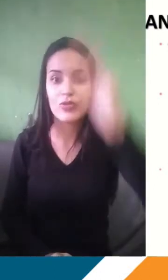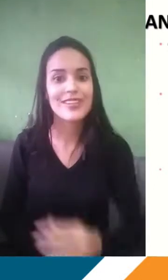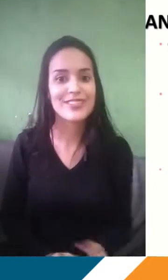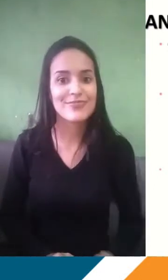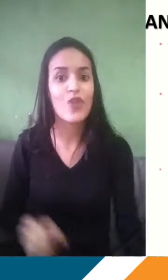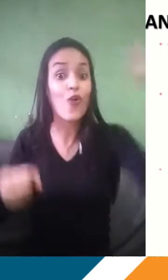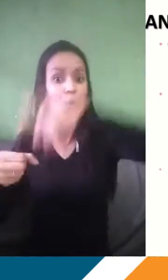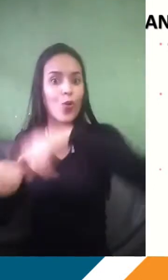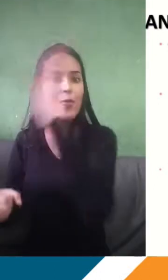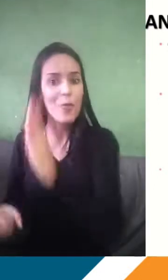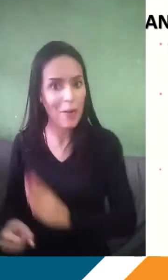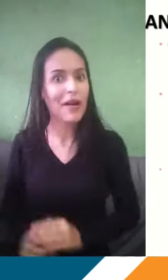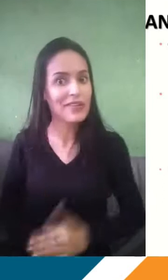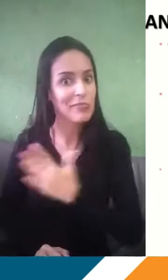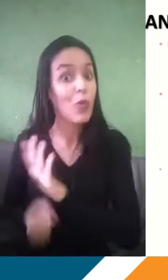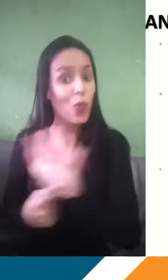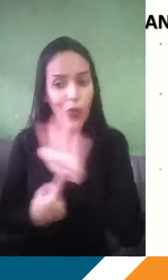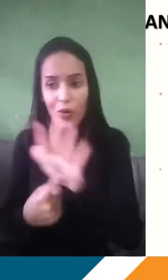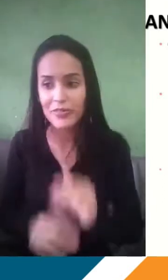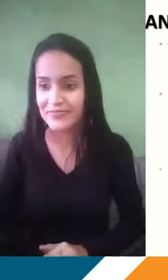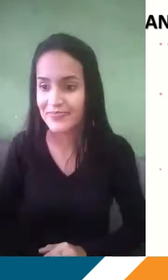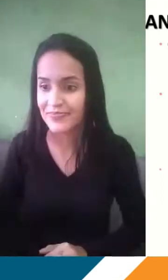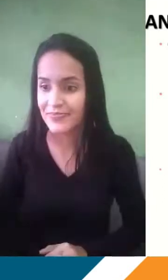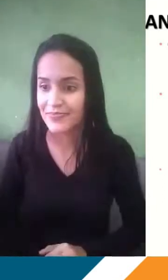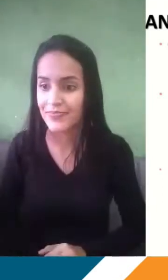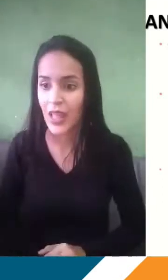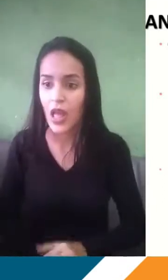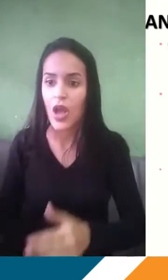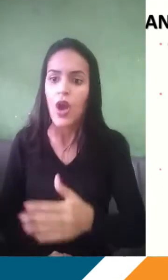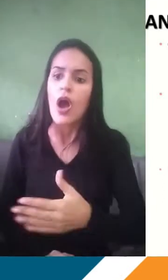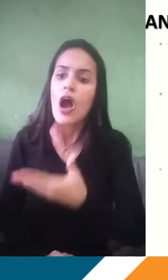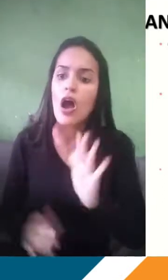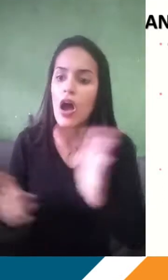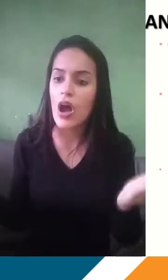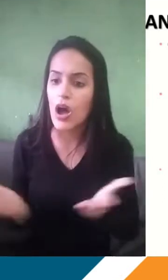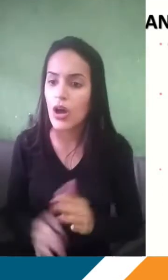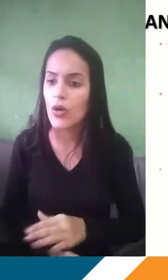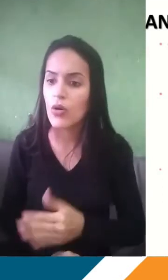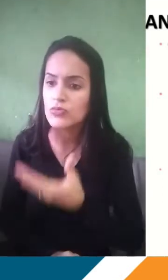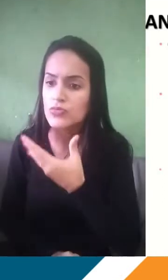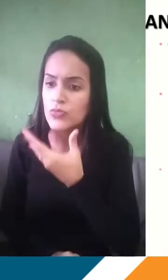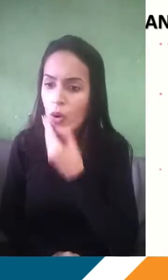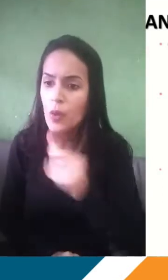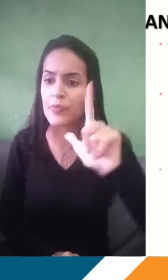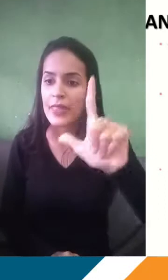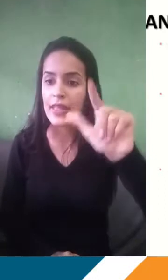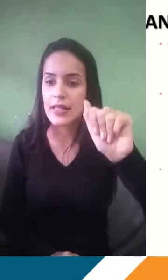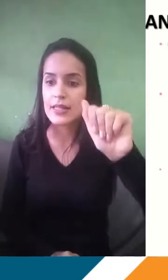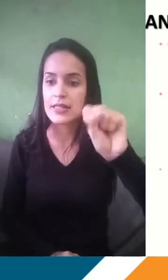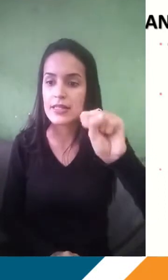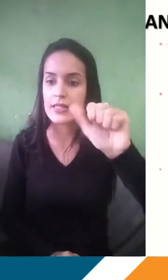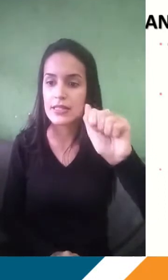e lá teve contato com as vanguardas europeias. Depois de expor na Alemanha, retornou ao Brasil e realizou